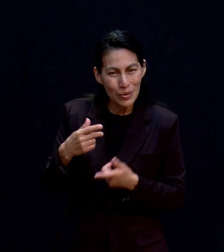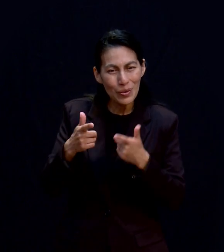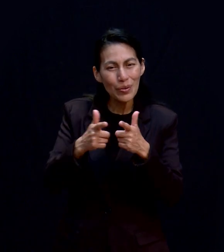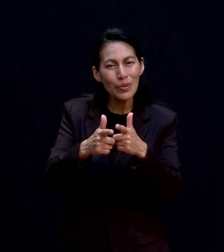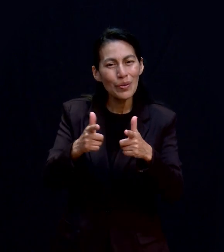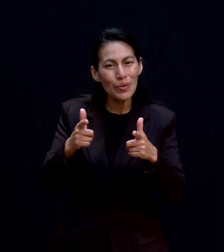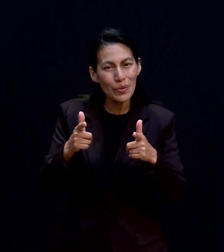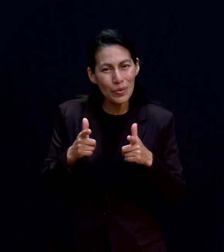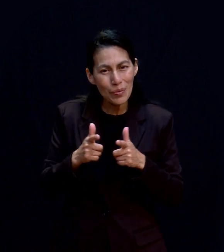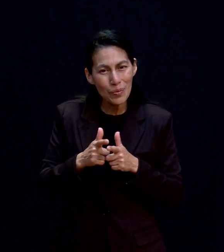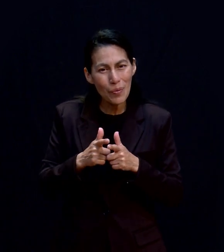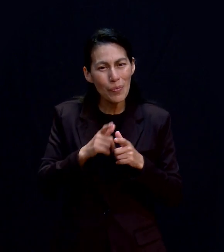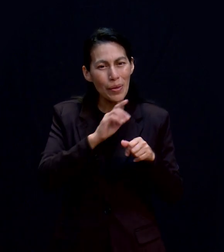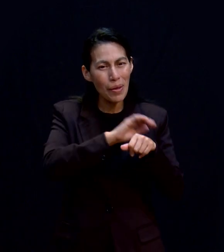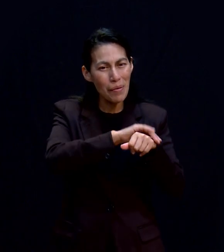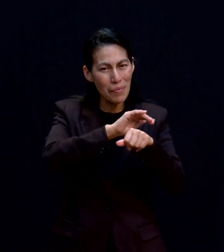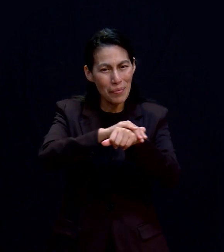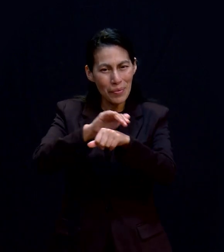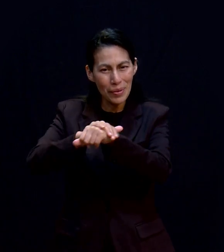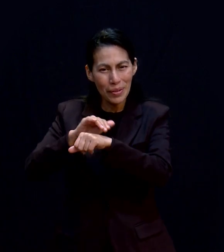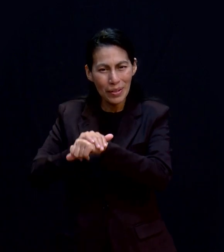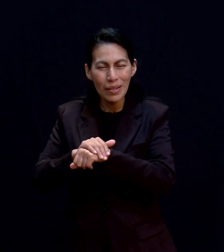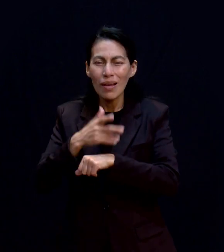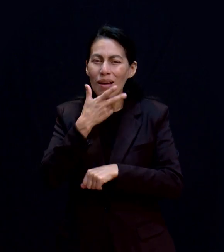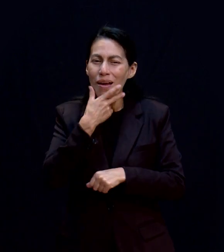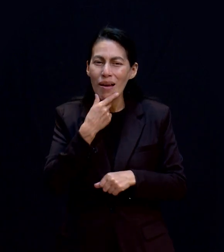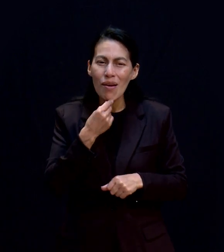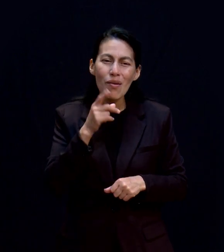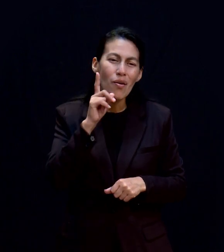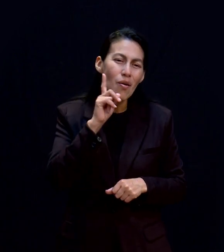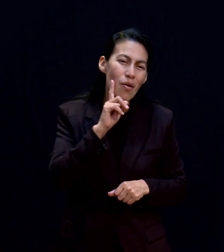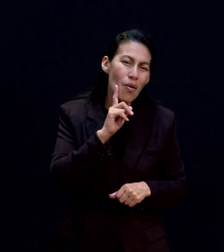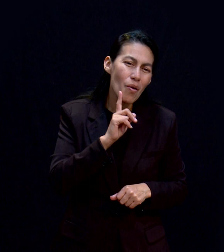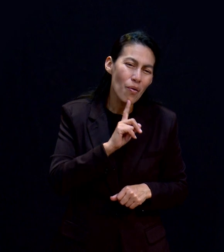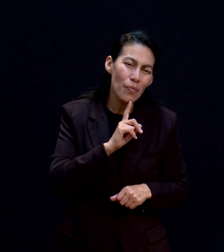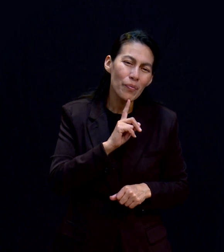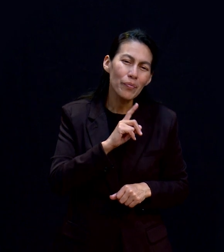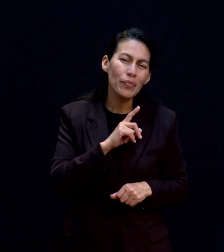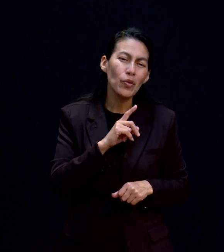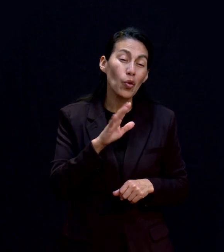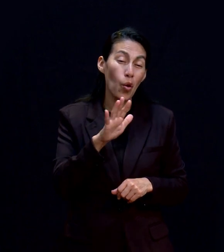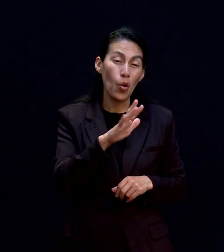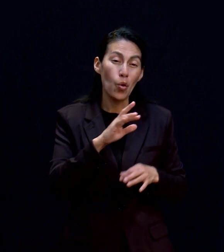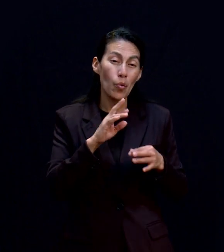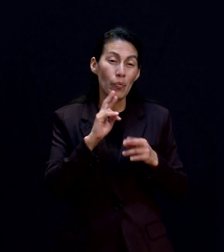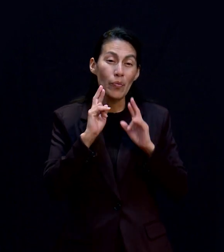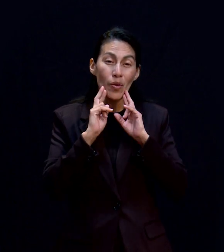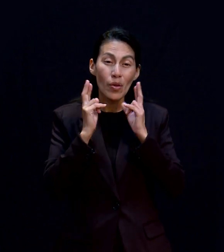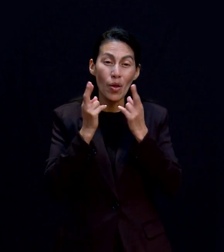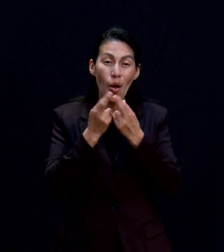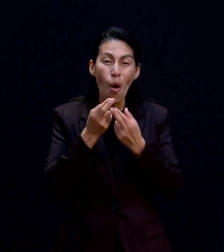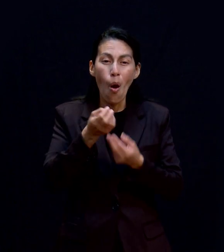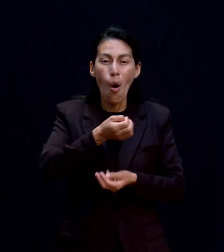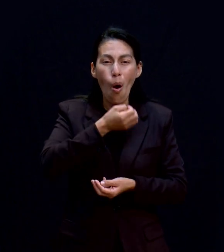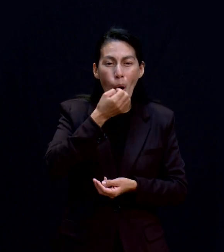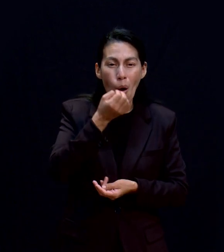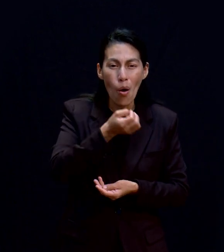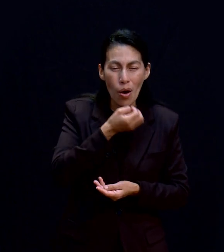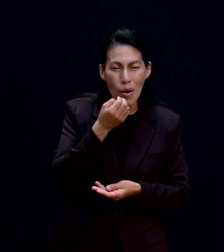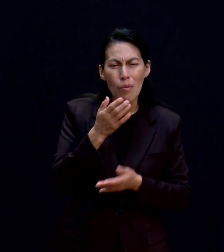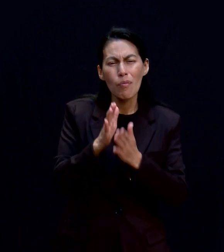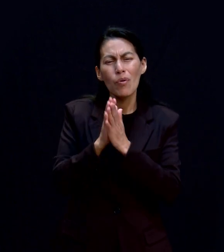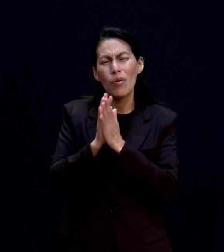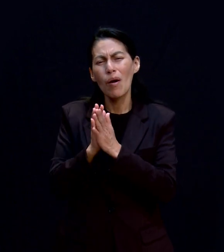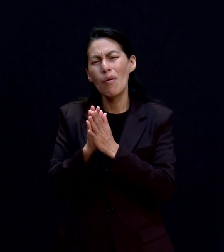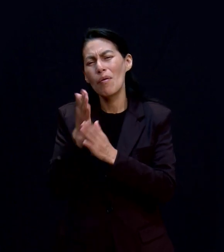ya formamos un grupo de amigas de amigos que nos reunimos para orar envié